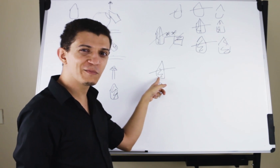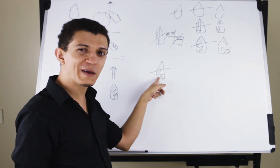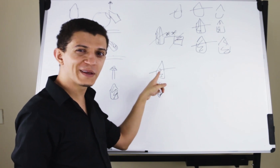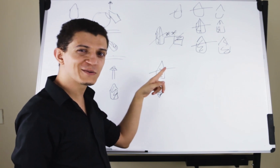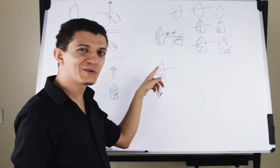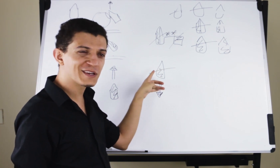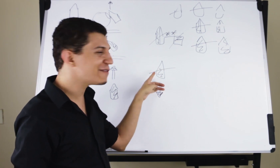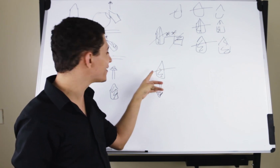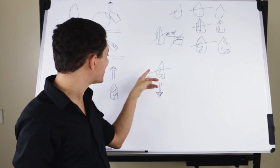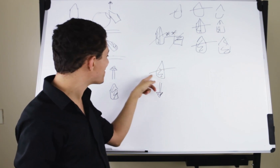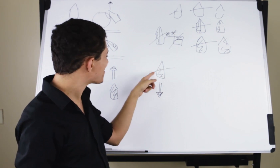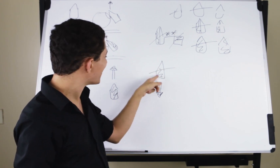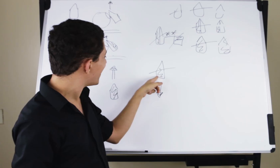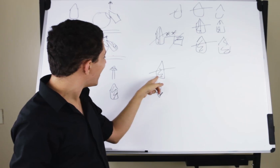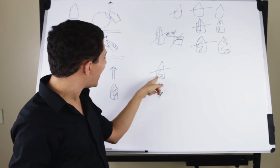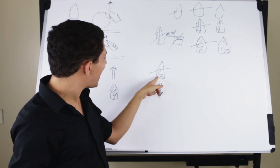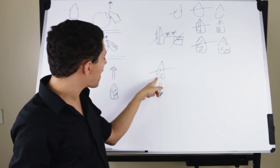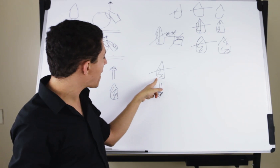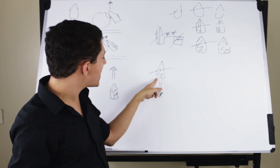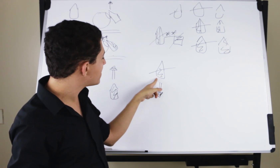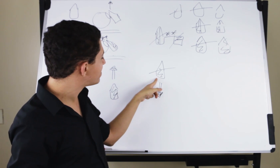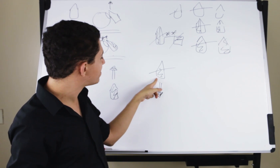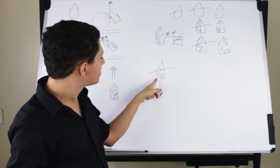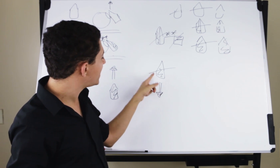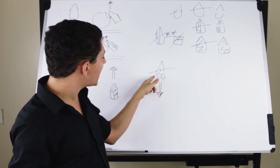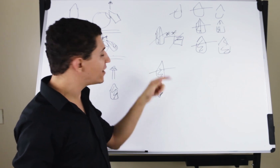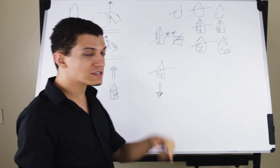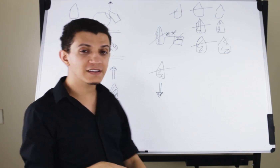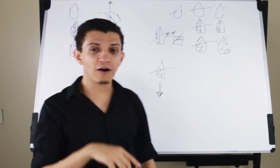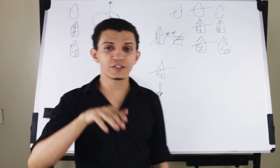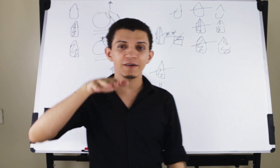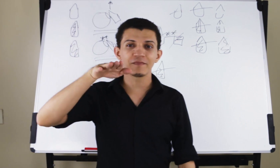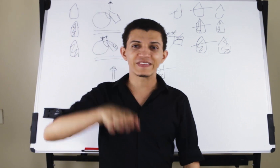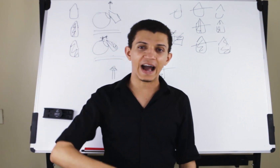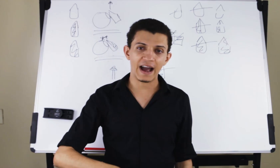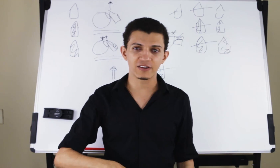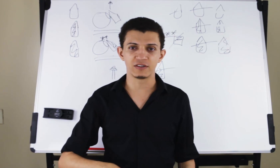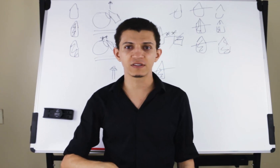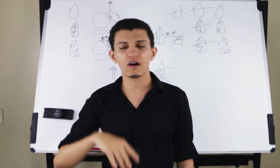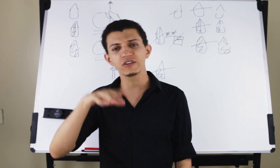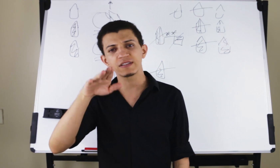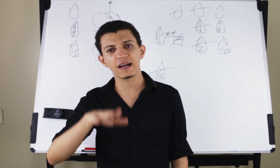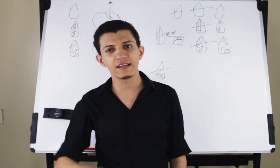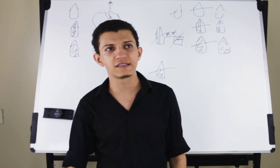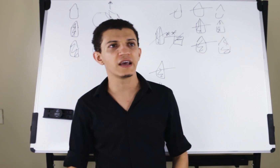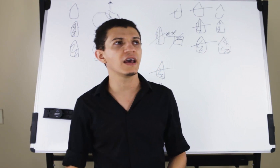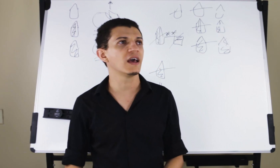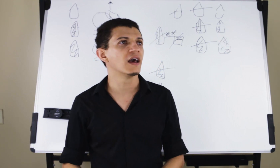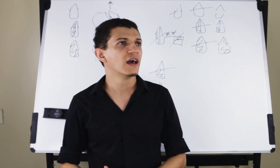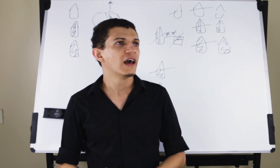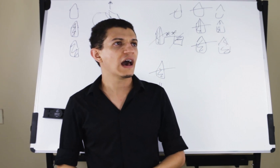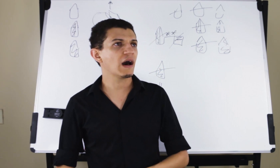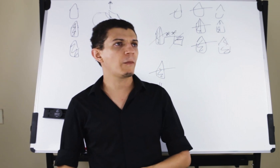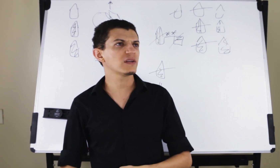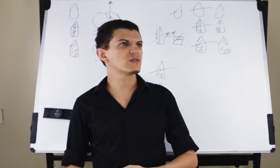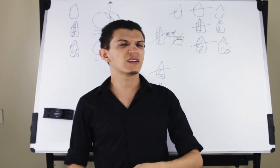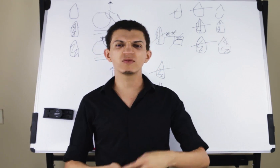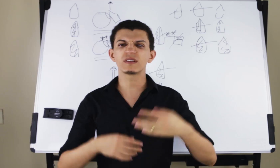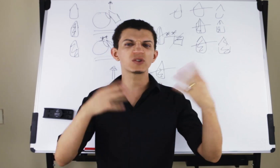acostumei mesmo com Salvador. E aqui o sinal de tarde, o sinal de entardecer. Pode ser o sinal de um tanto de